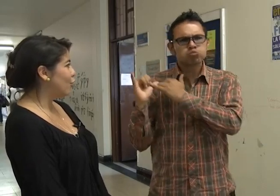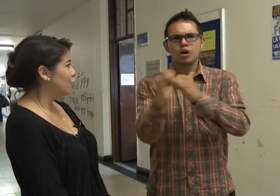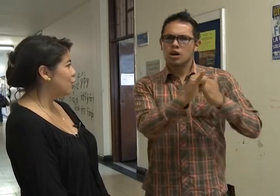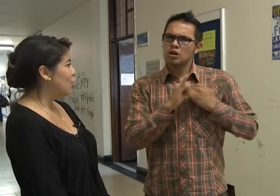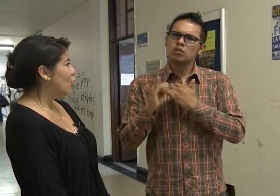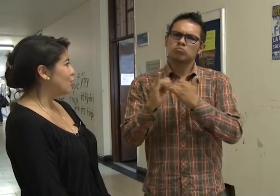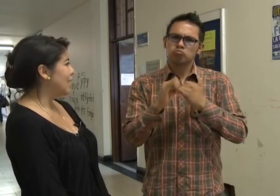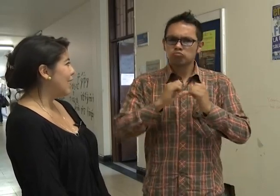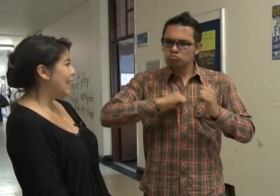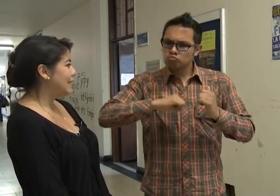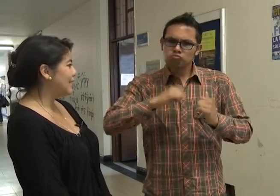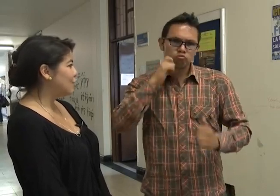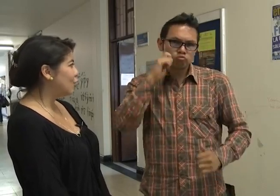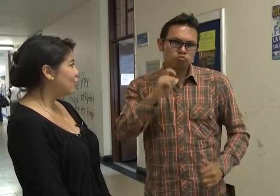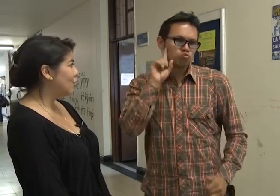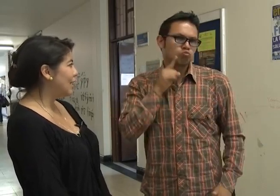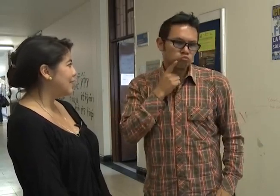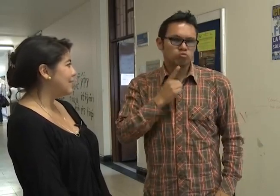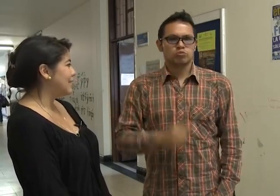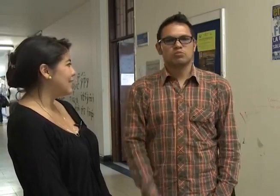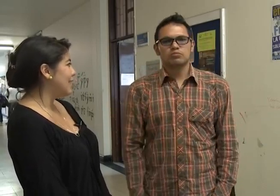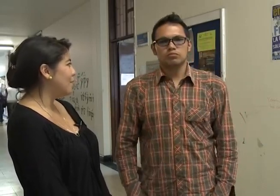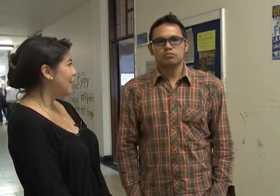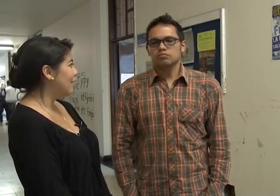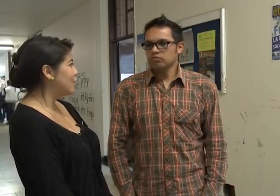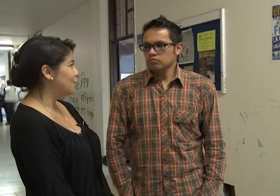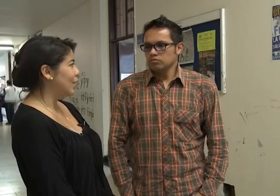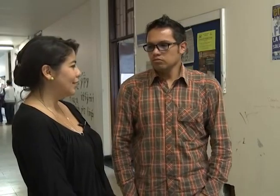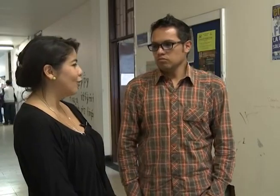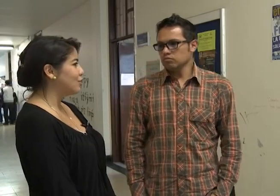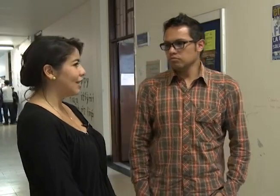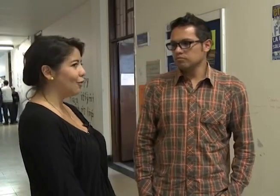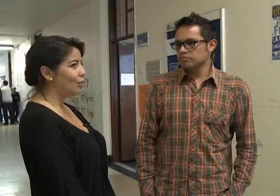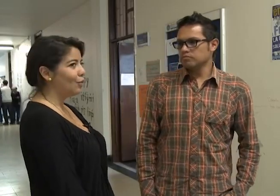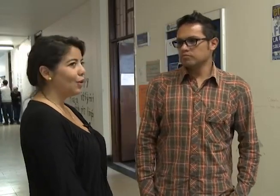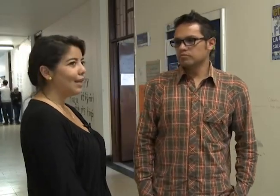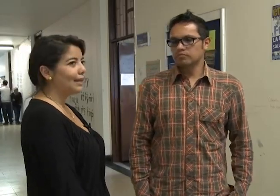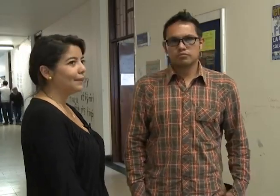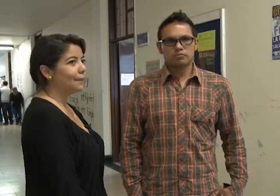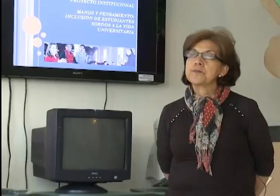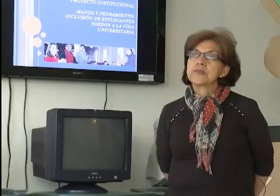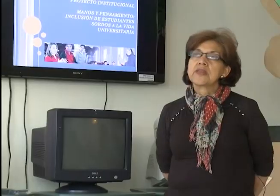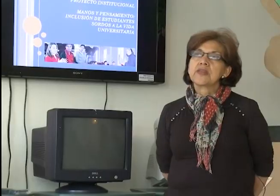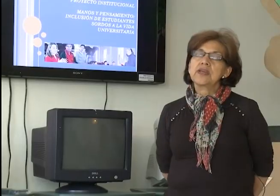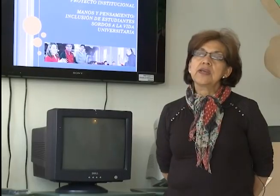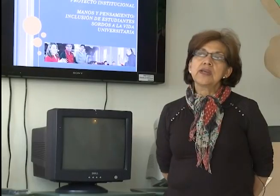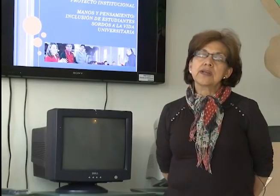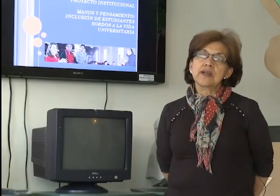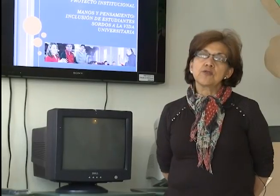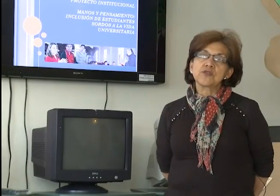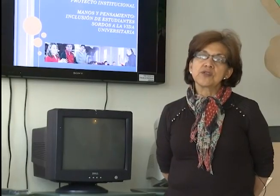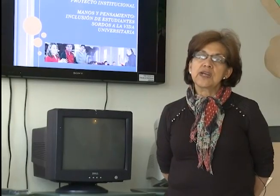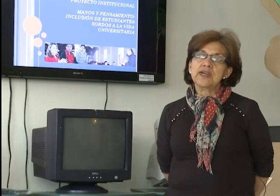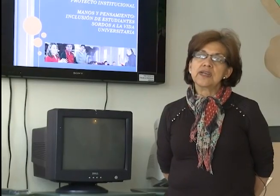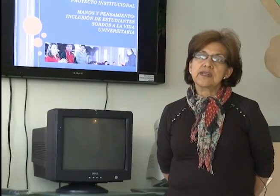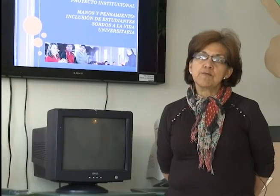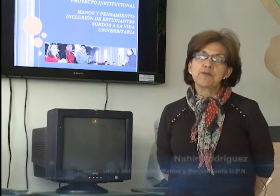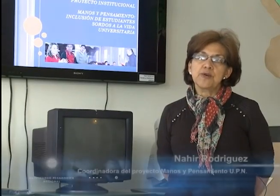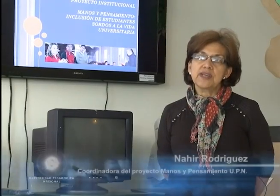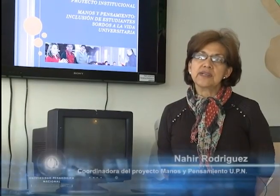todos. O sea, el ser sordo no quiere decir que sean impedidos, pueden todos tener el mismo nivel. Y reconocer que también pueden